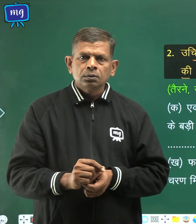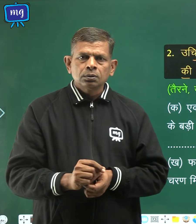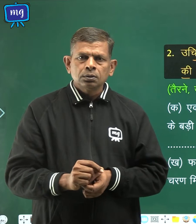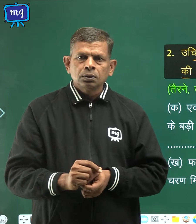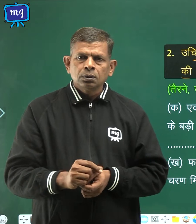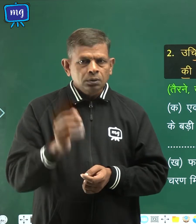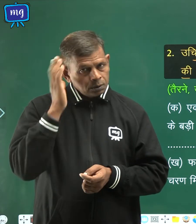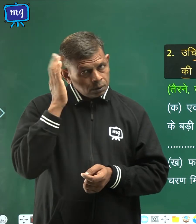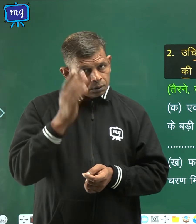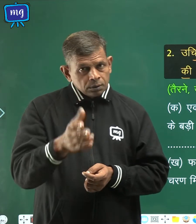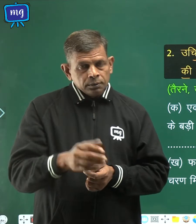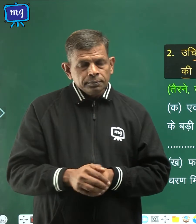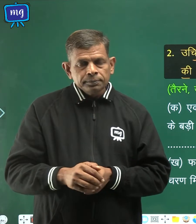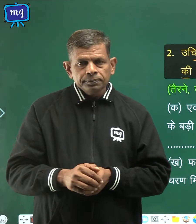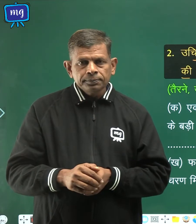समझ गए?